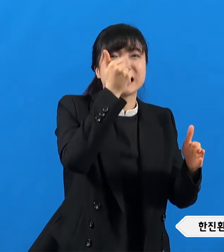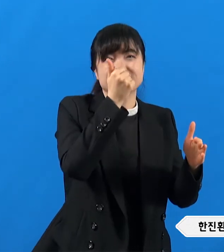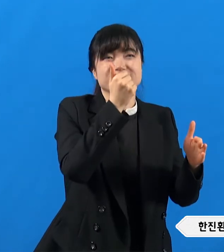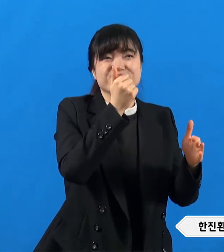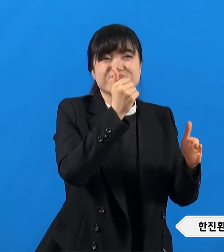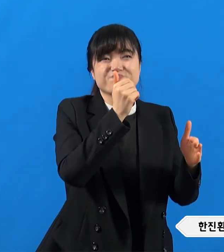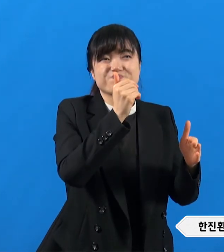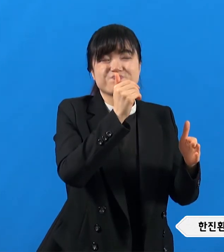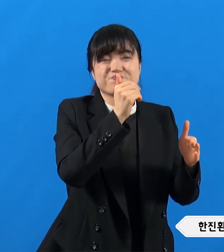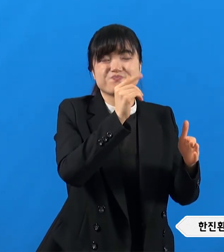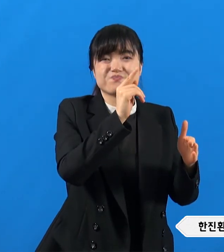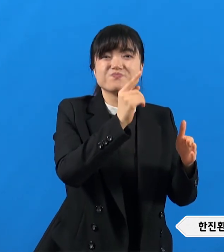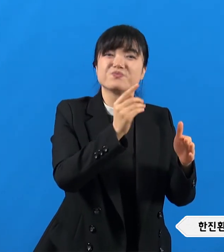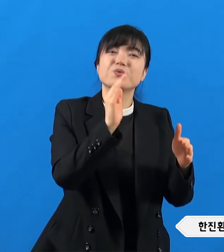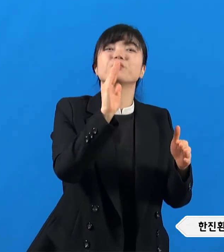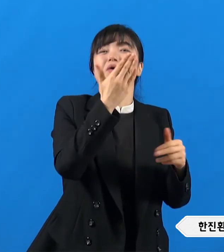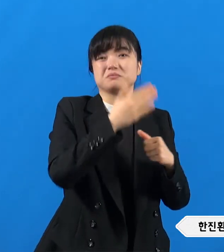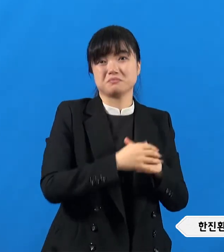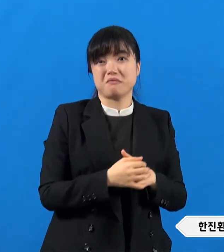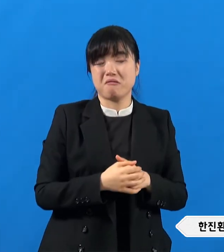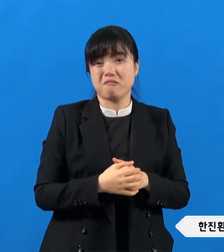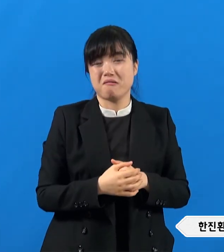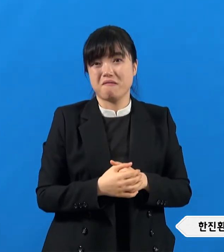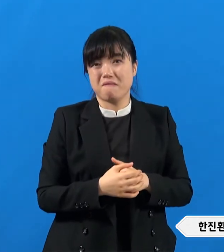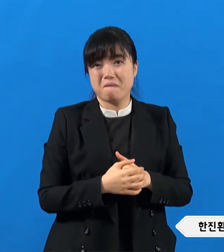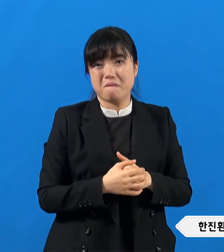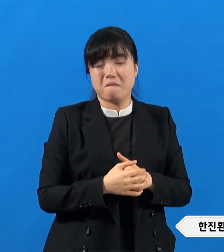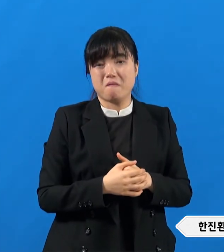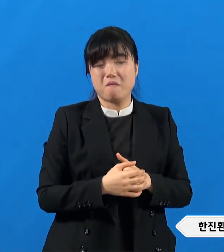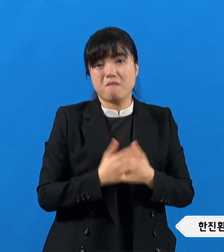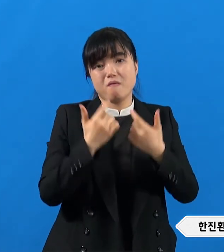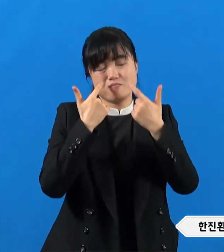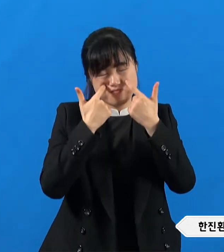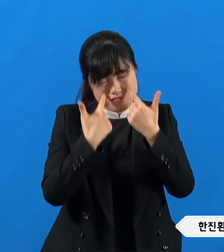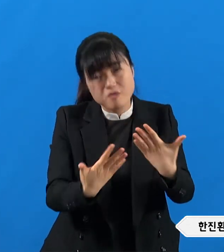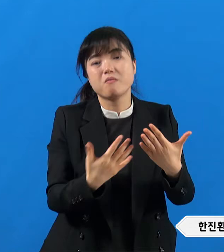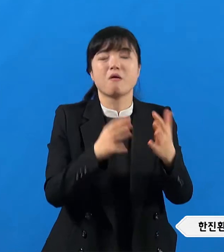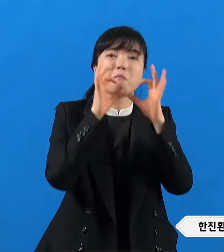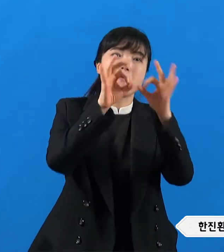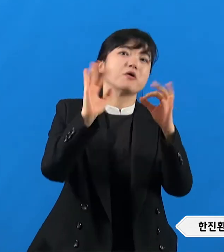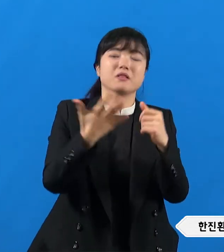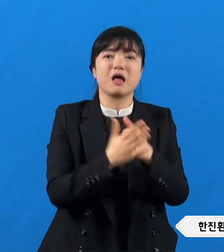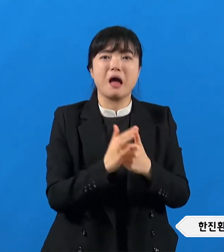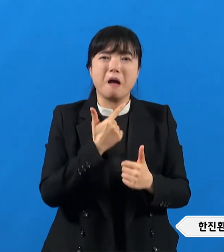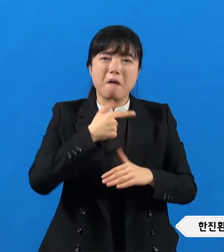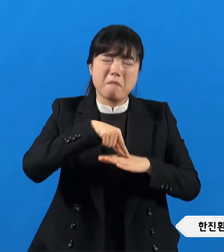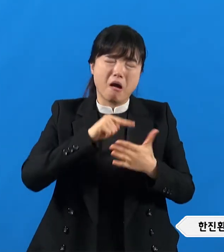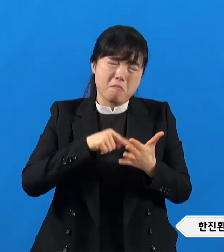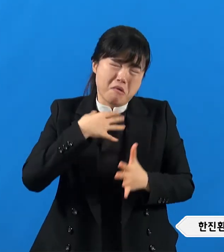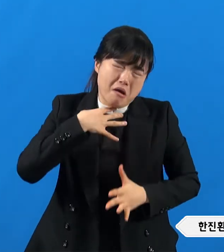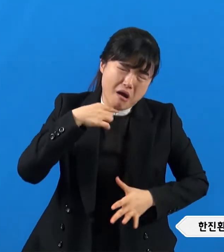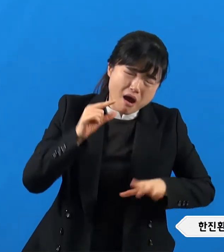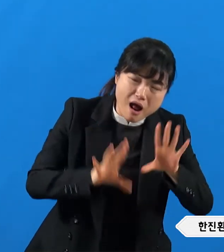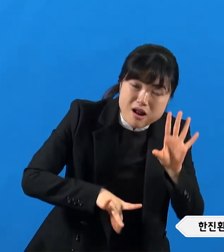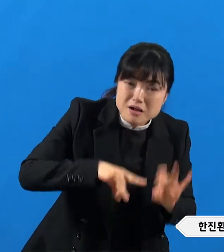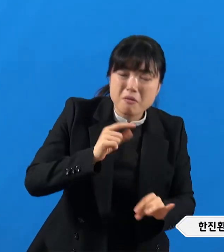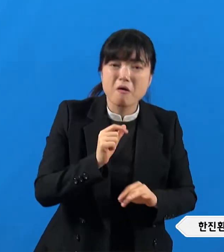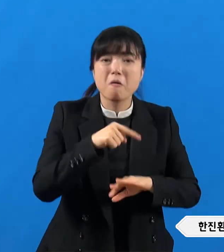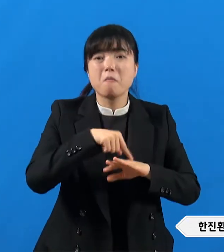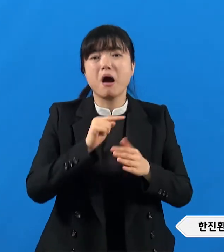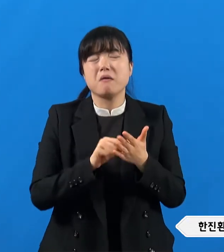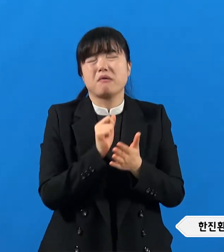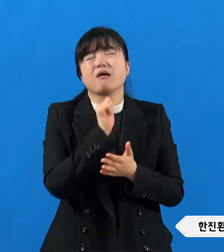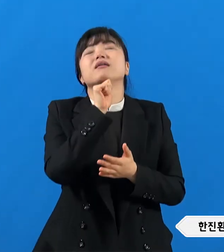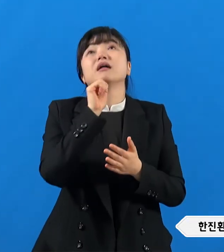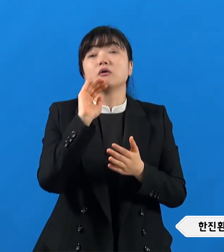감추어져 계시기만 하던 하나님이 분명히 보이는 것입니다. 마음이 갈급해지고 마음이 가난해지니까